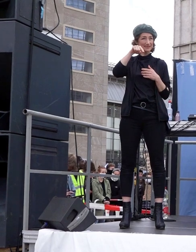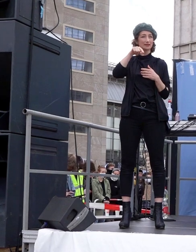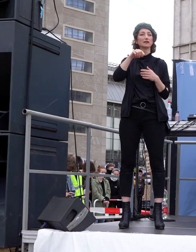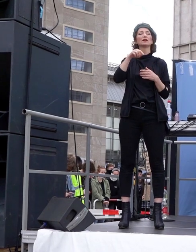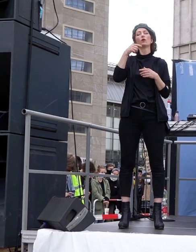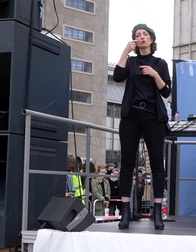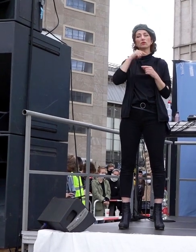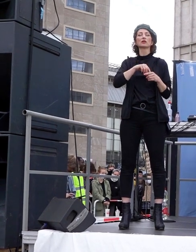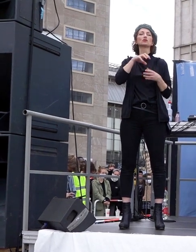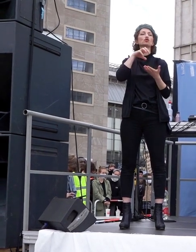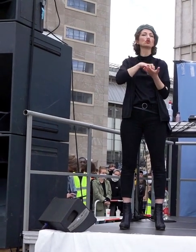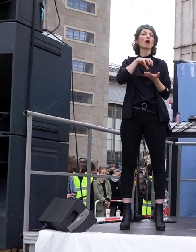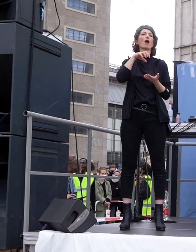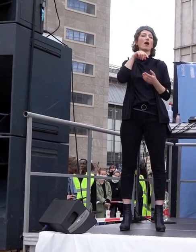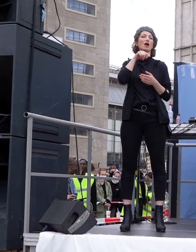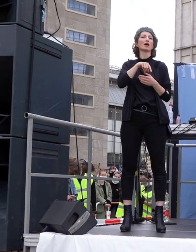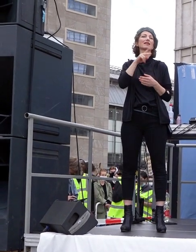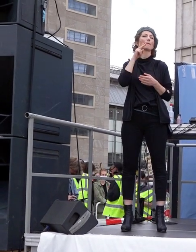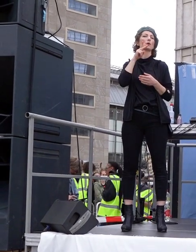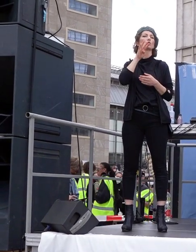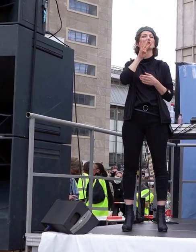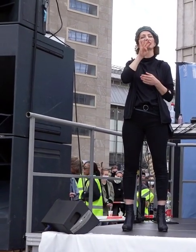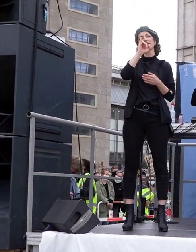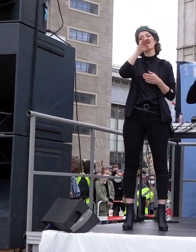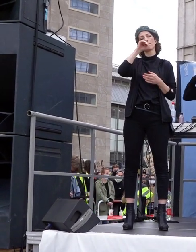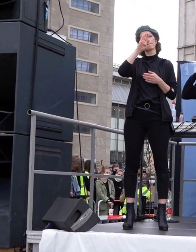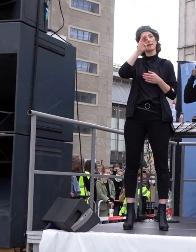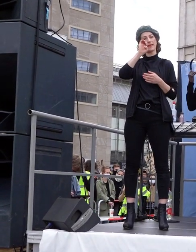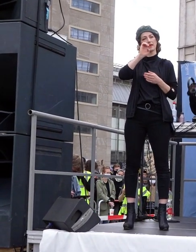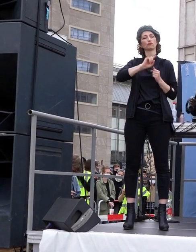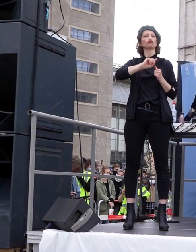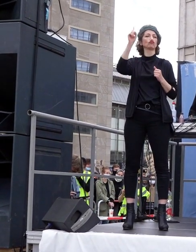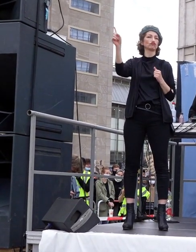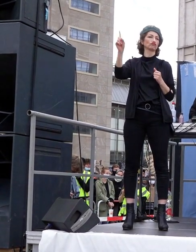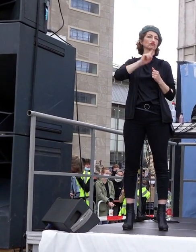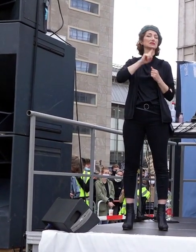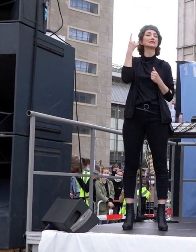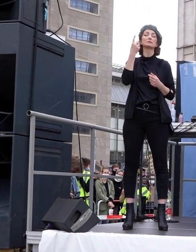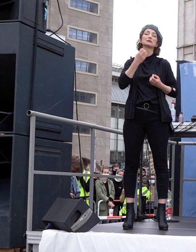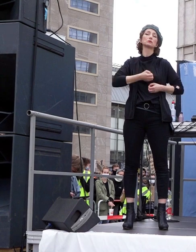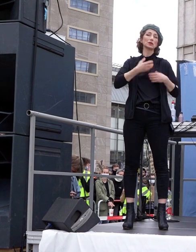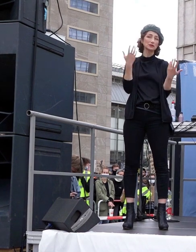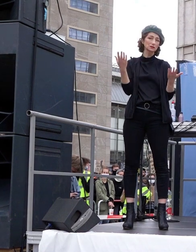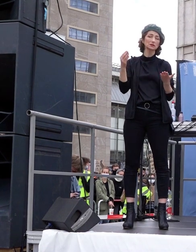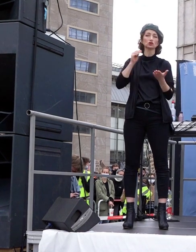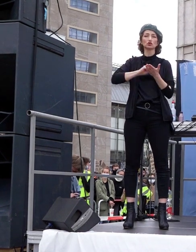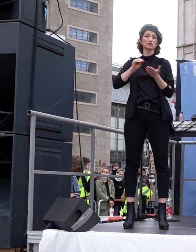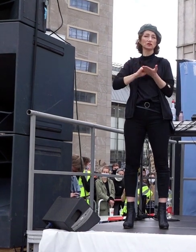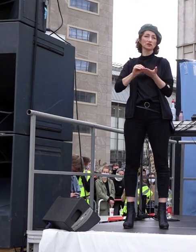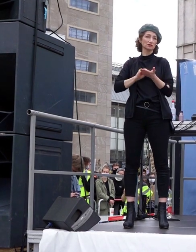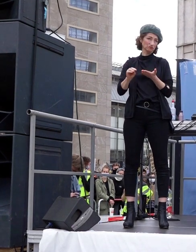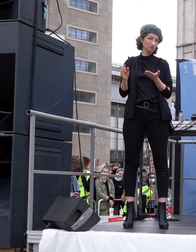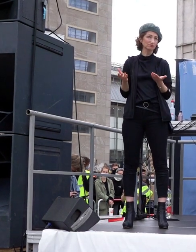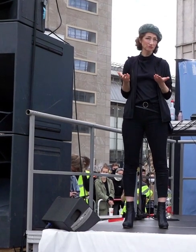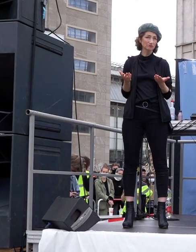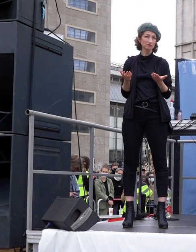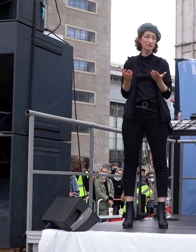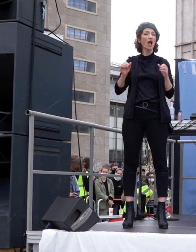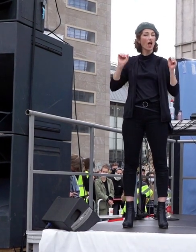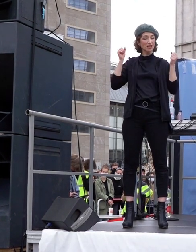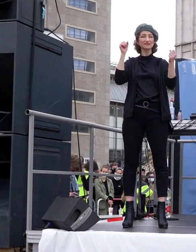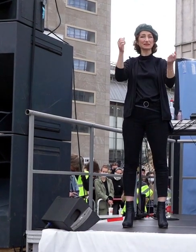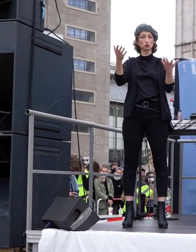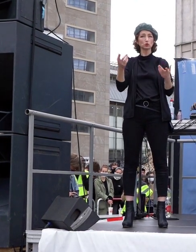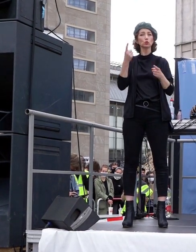in Kamerun. Sie ist Schriftstellerin, sie ist Dichterin, sie ist Aktivistin und sie